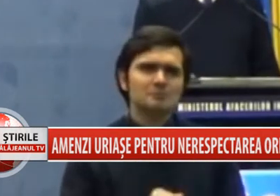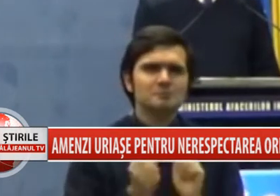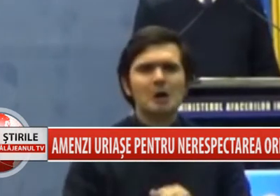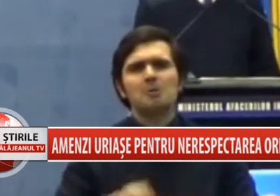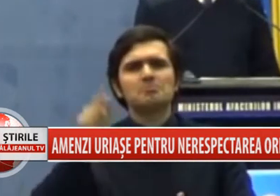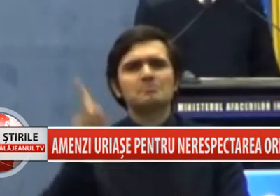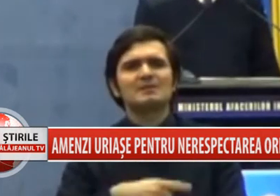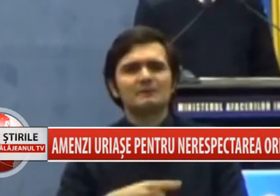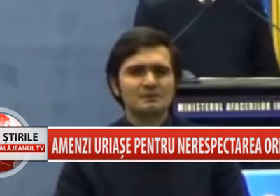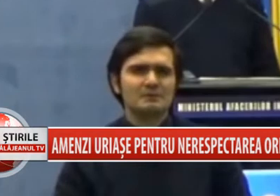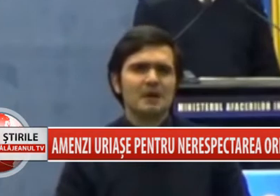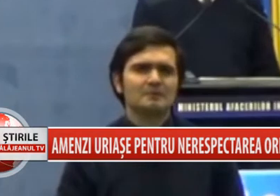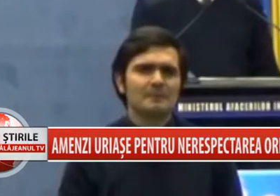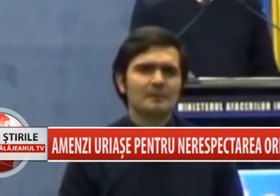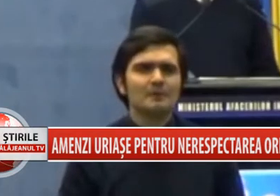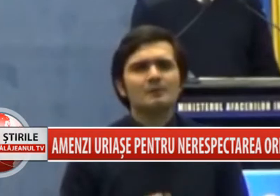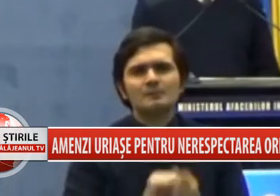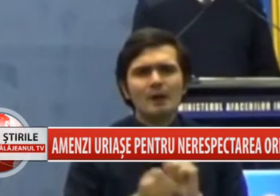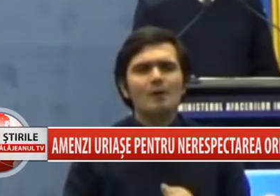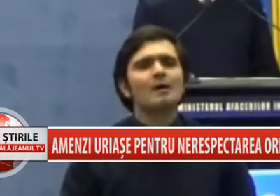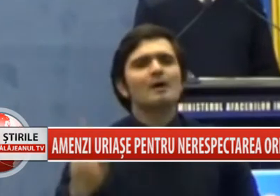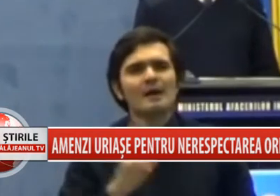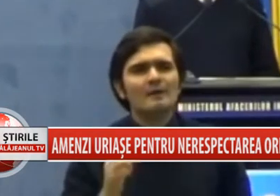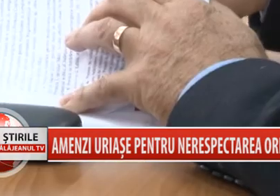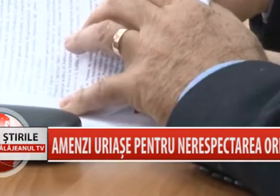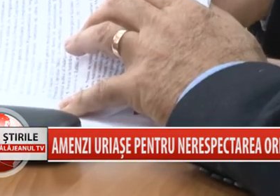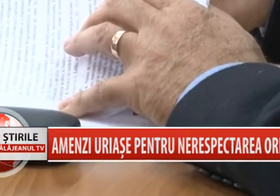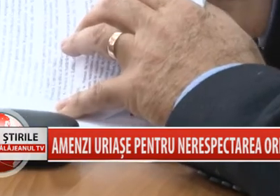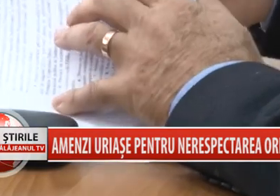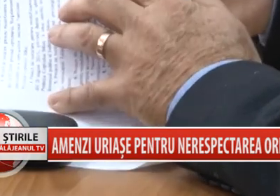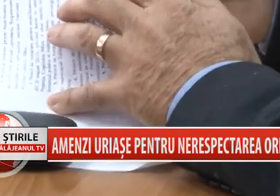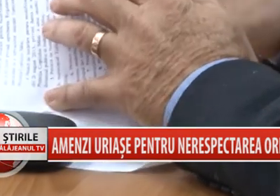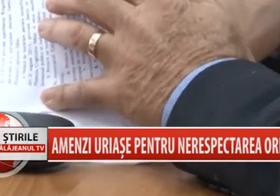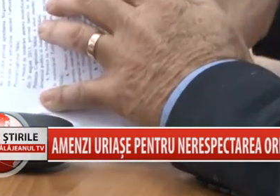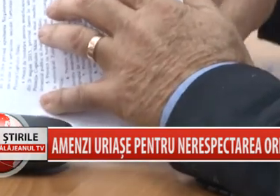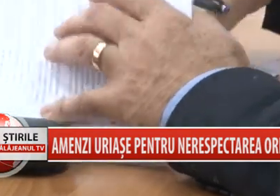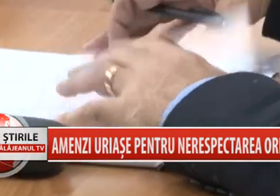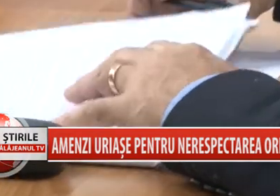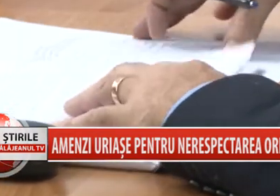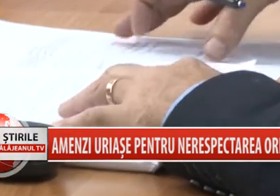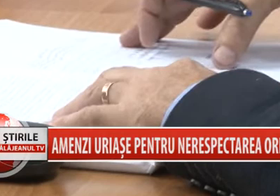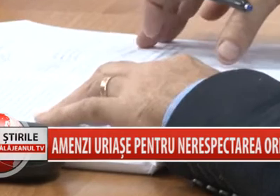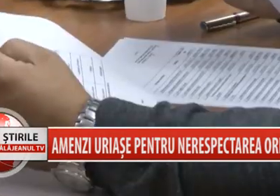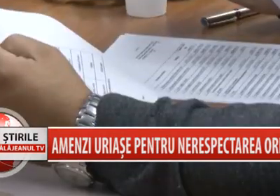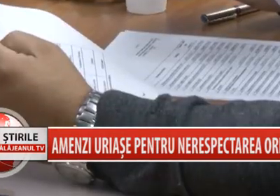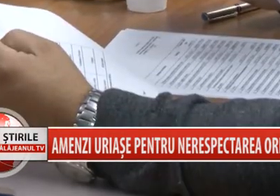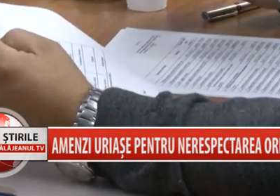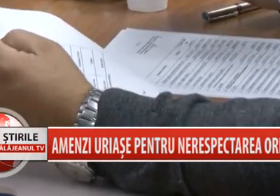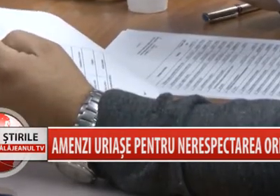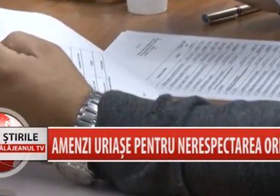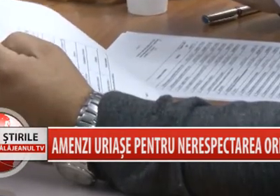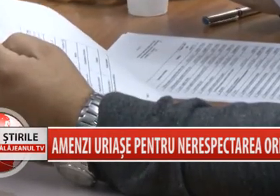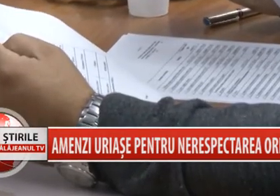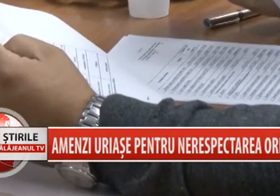unor lucrări, refacerea unor amenajări. De asemenea, Despescu a arătat că nu vor fi tolerate abateri de la